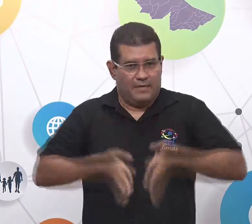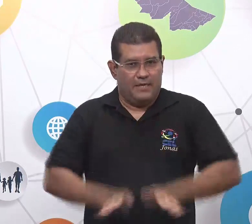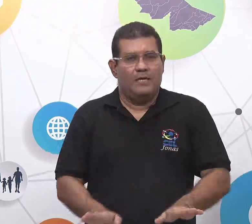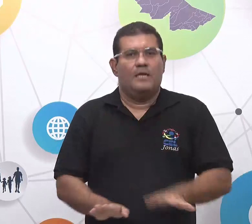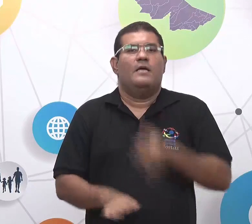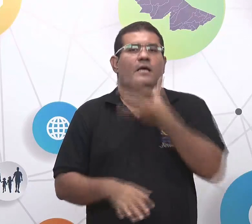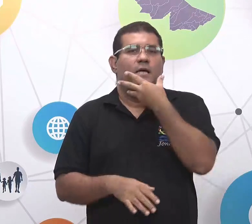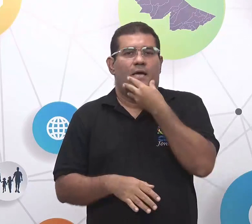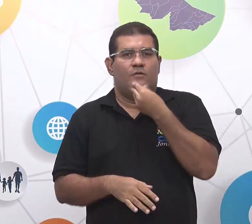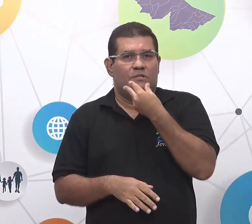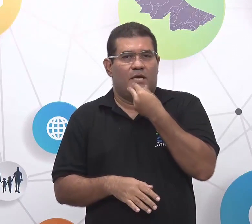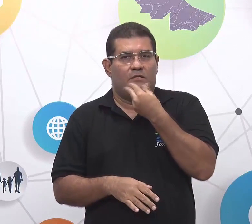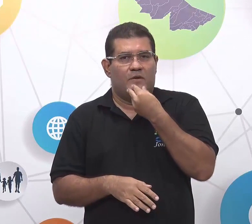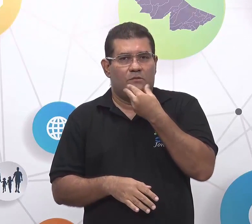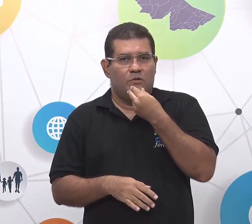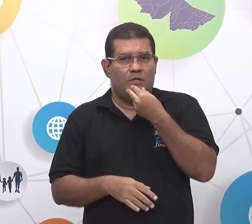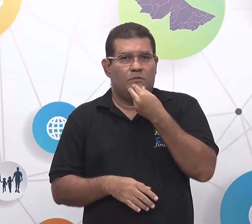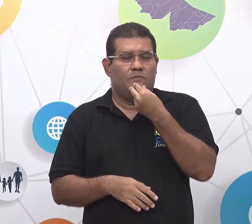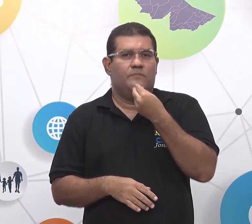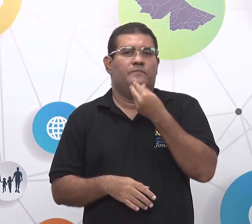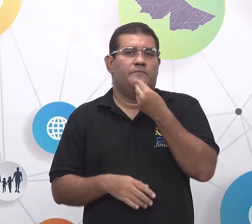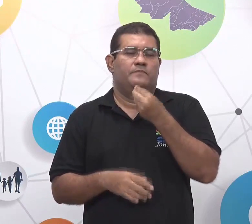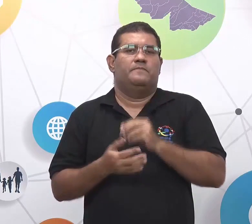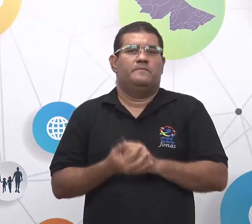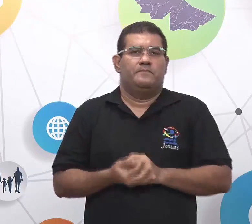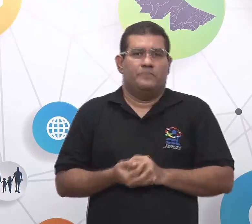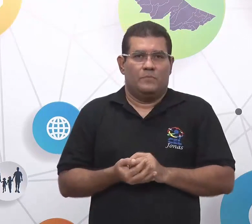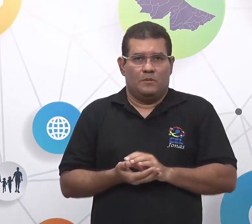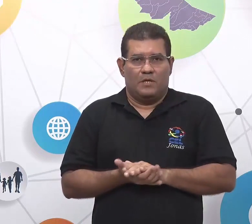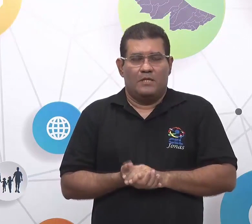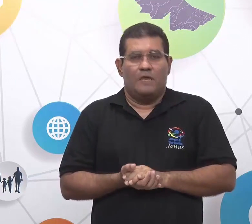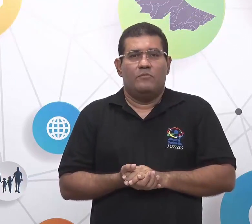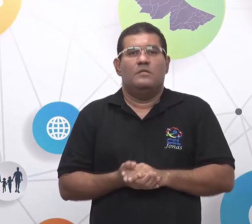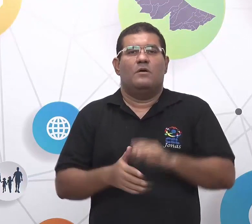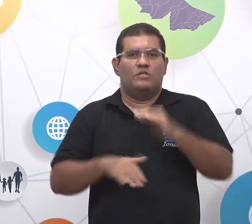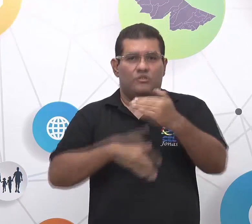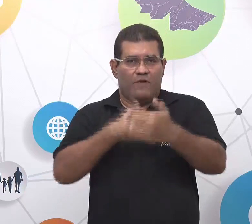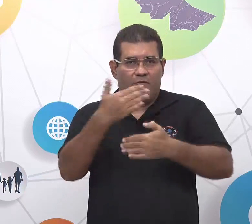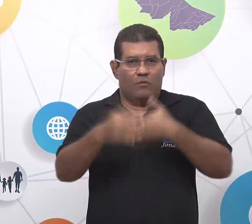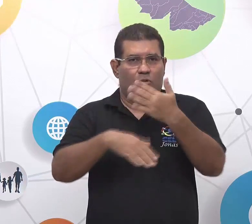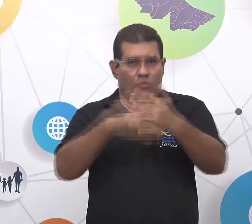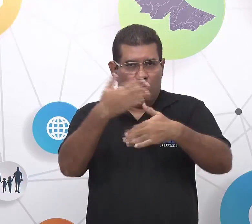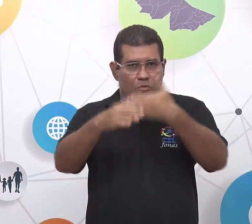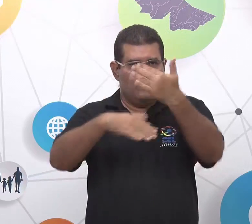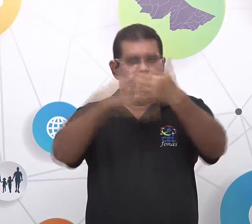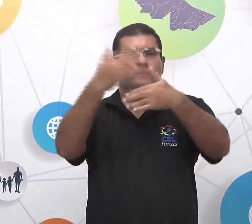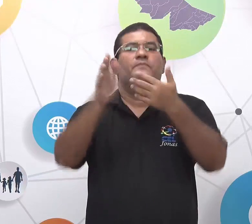nascer é do sexo masculino a entender então a gente vai ver ao longo